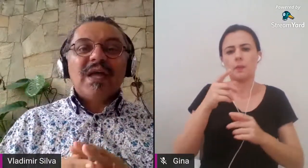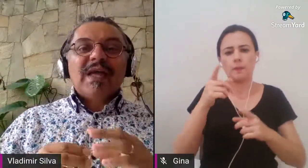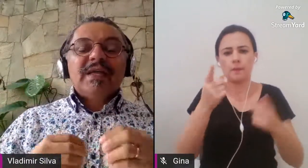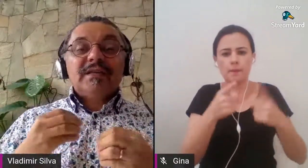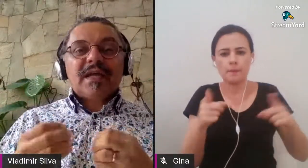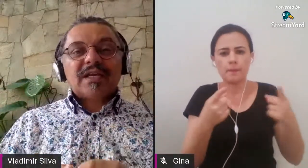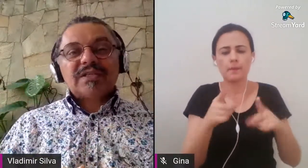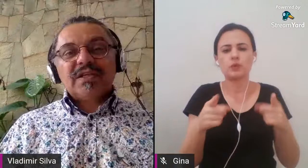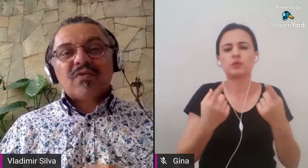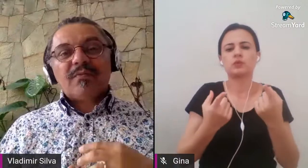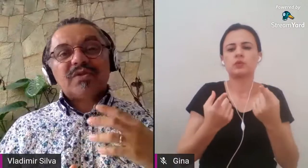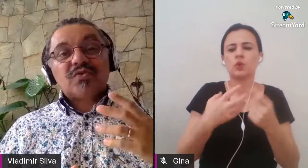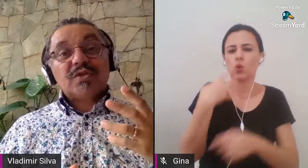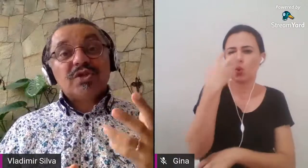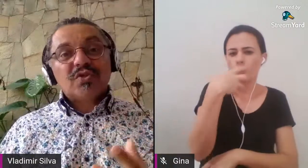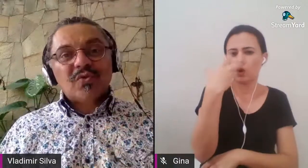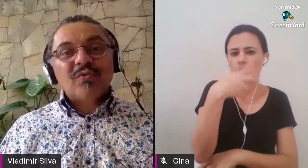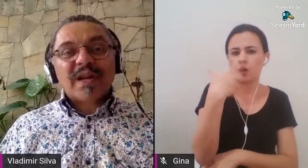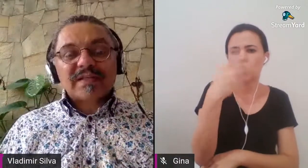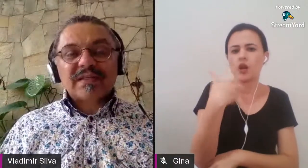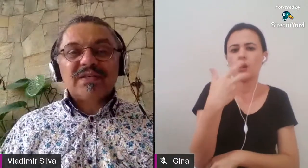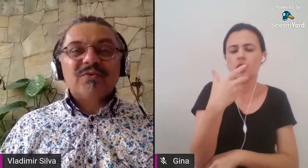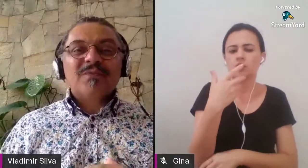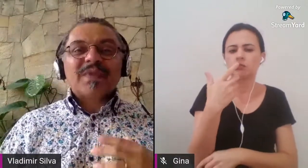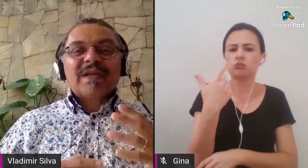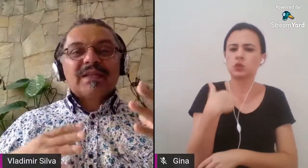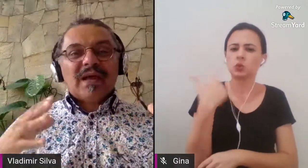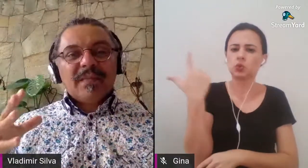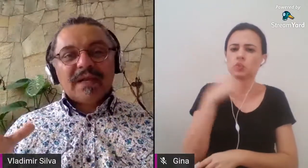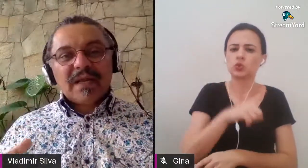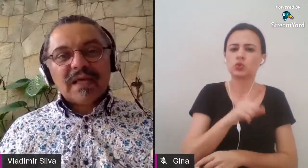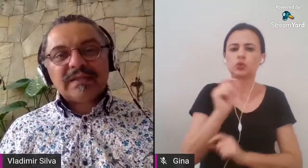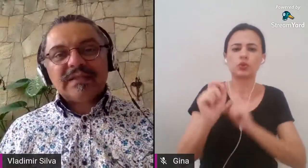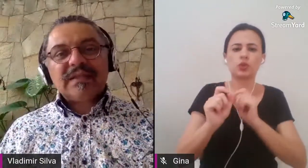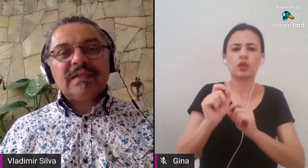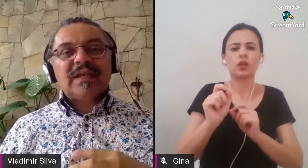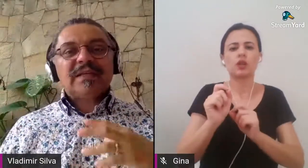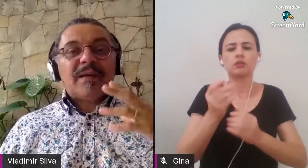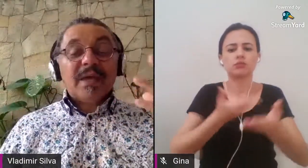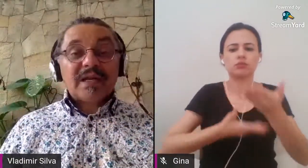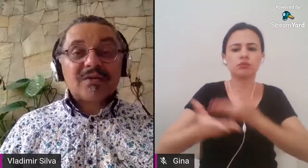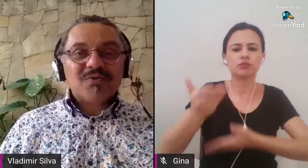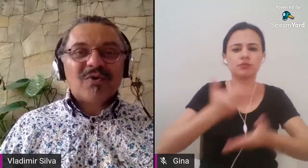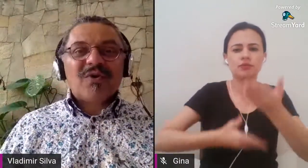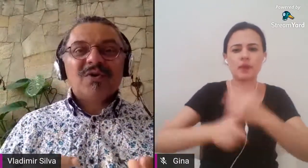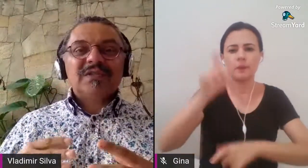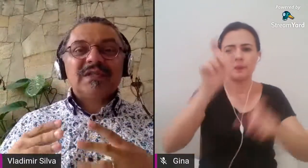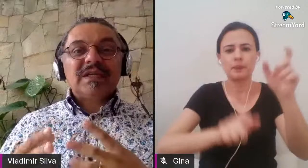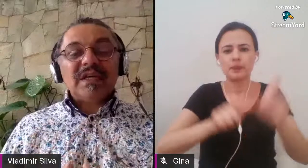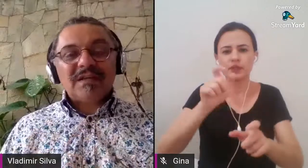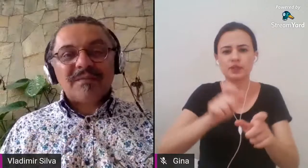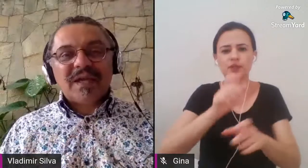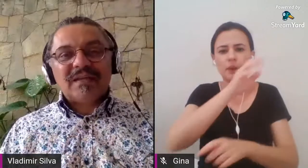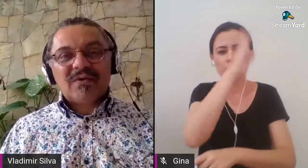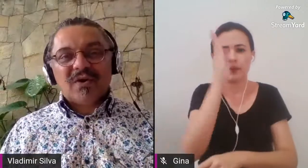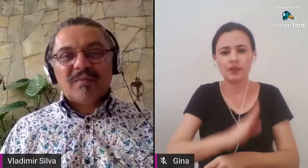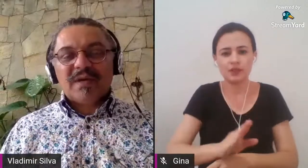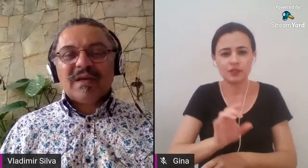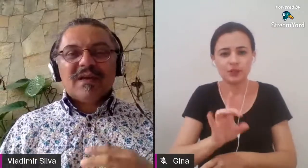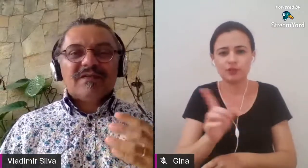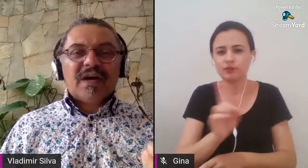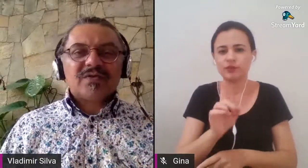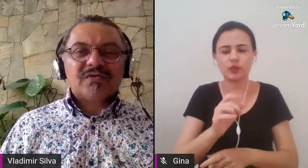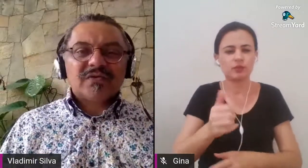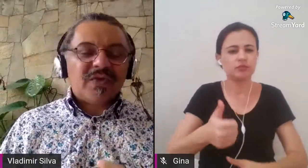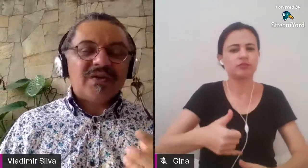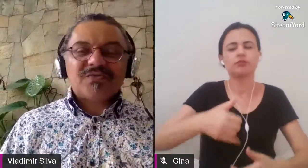mais atuo, interagir com pessoas de todo o Brasil, da América Latina, da América do Norte e também da